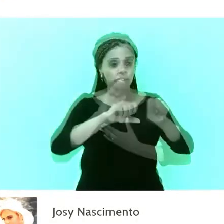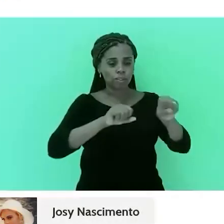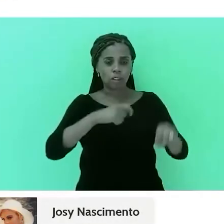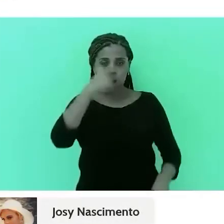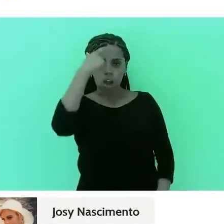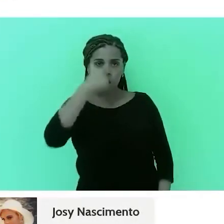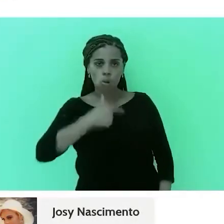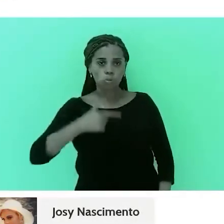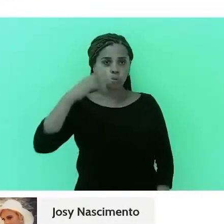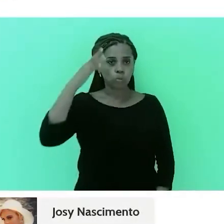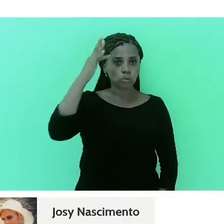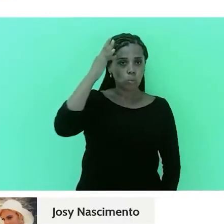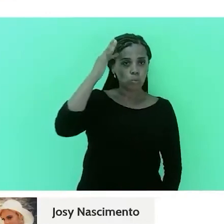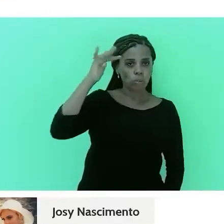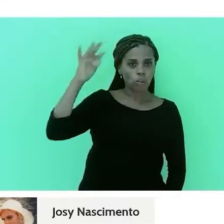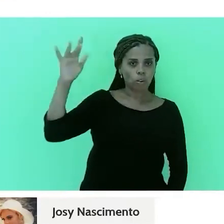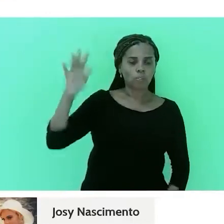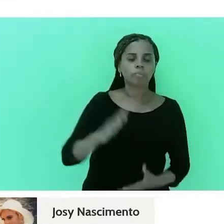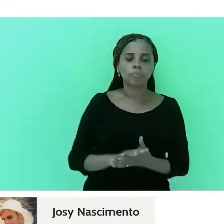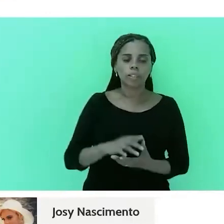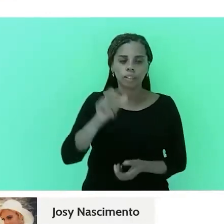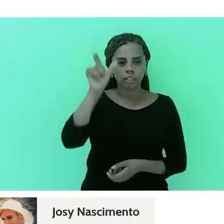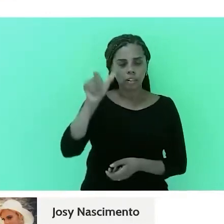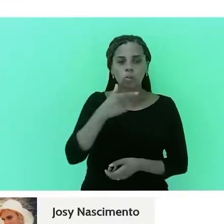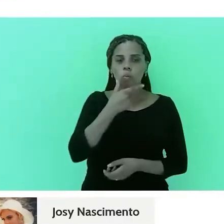formação. Tem um filósofo chamado Sartre,